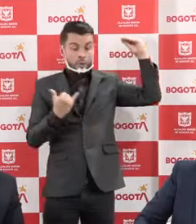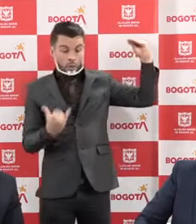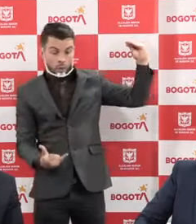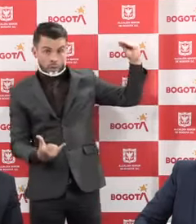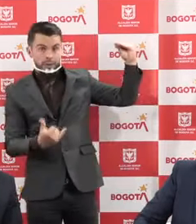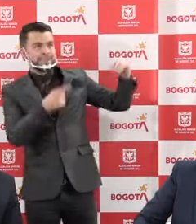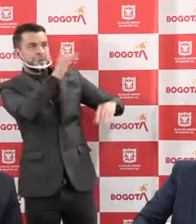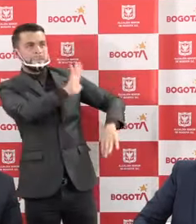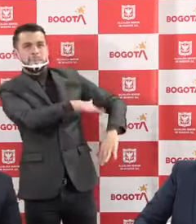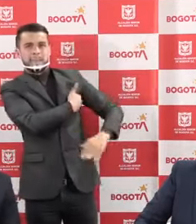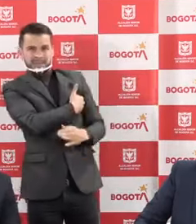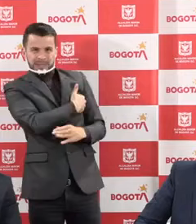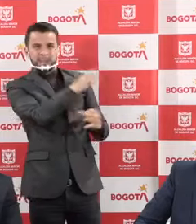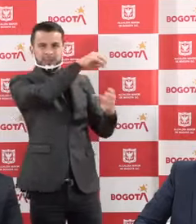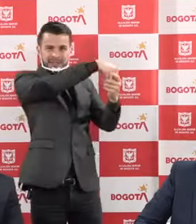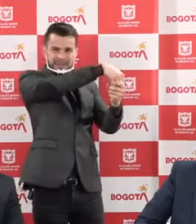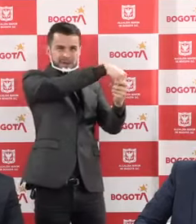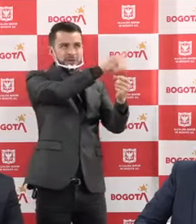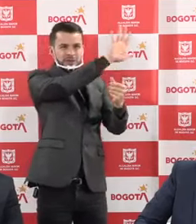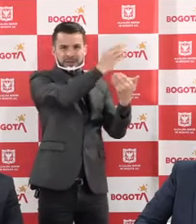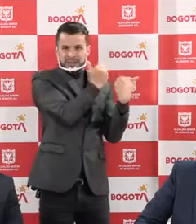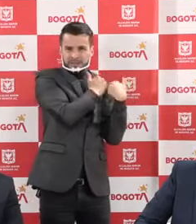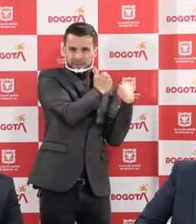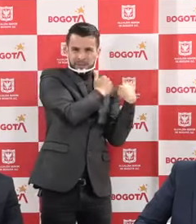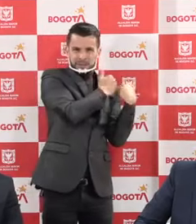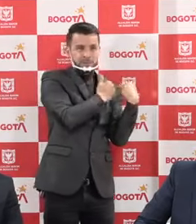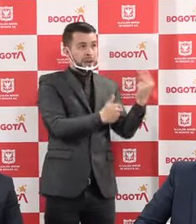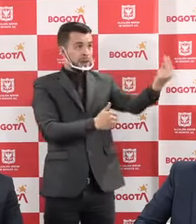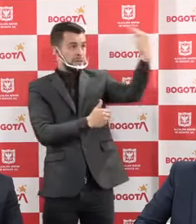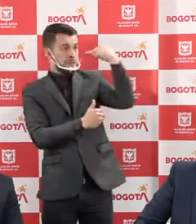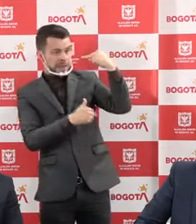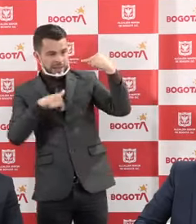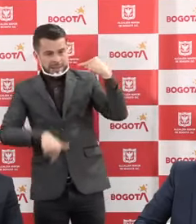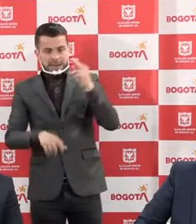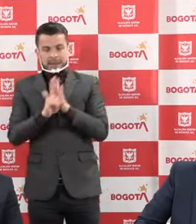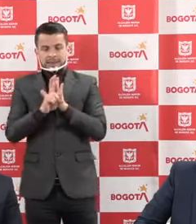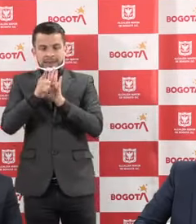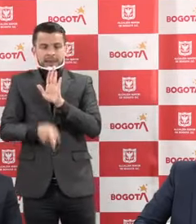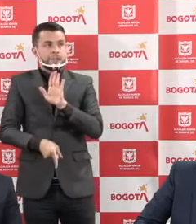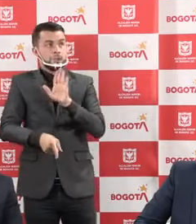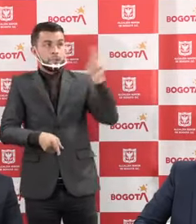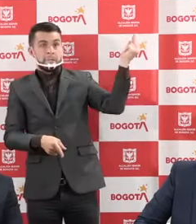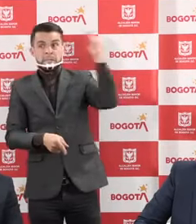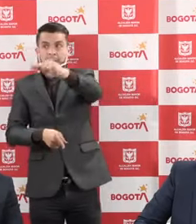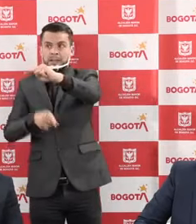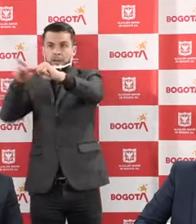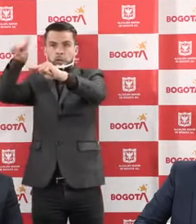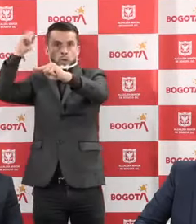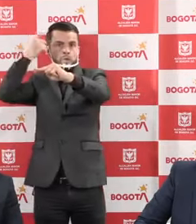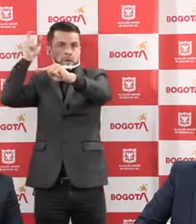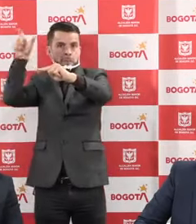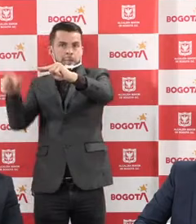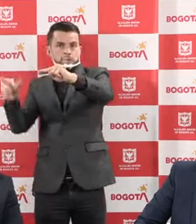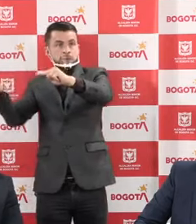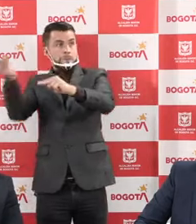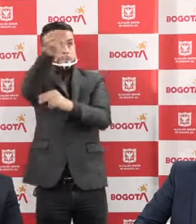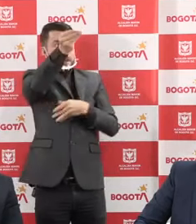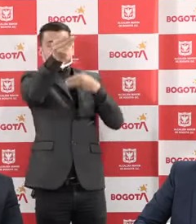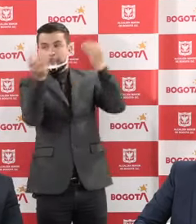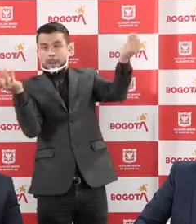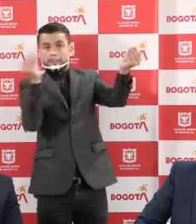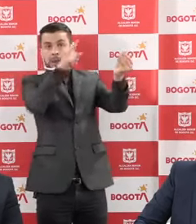en la revisión que ellos hacen a los decretos de los alcaldes y gobernadores que nos permitan iniciar con él